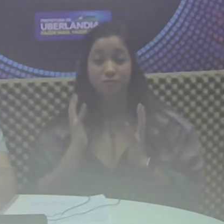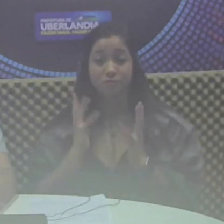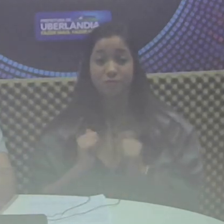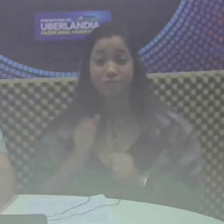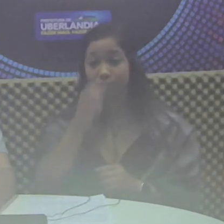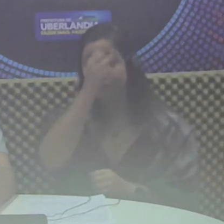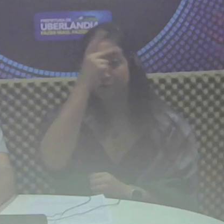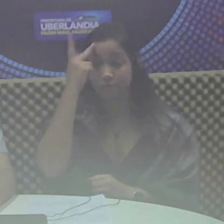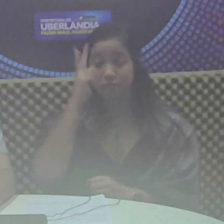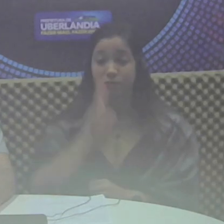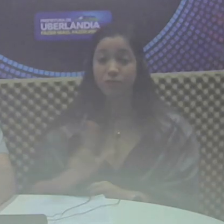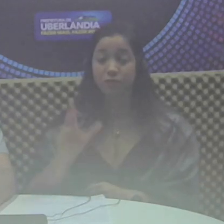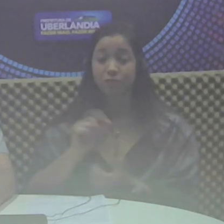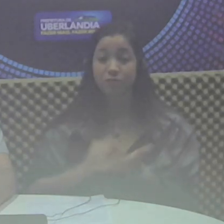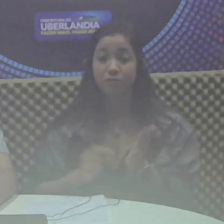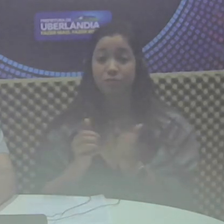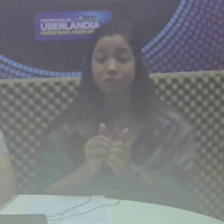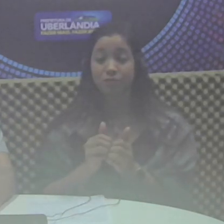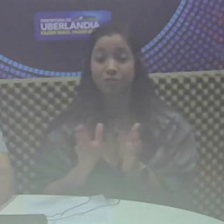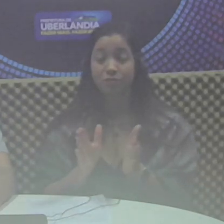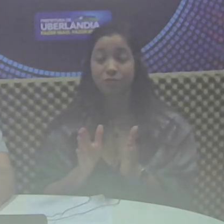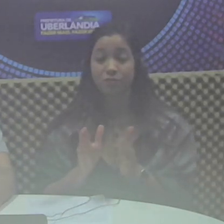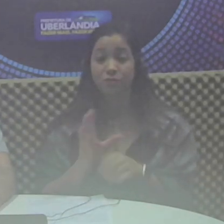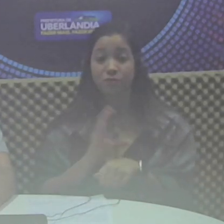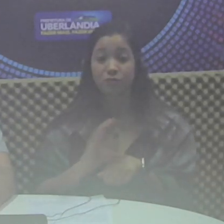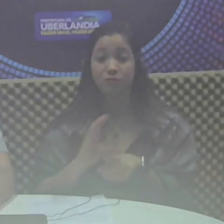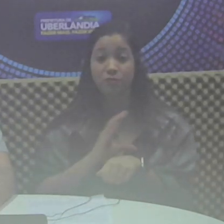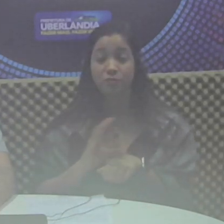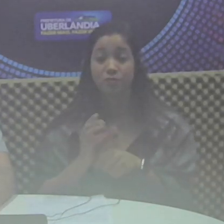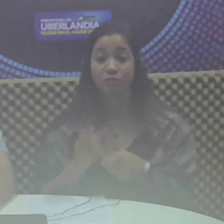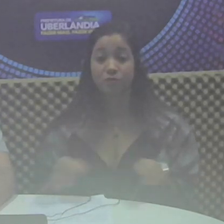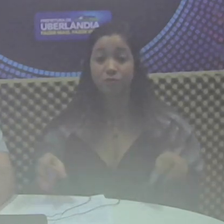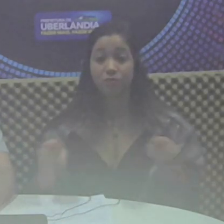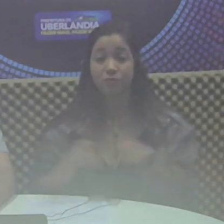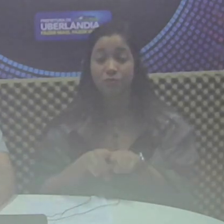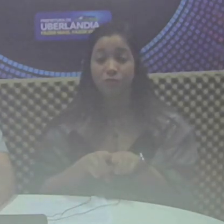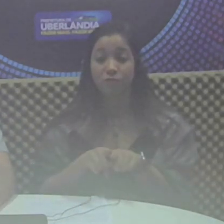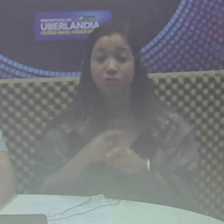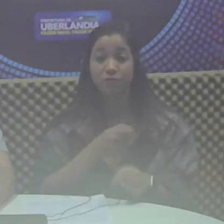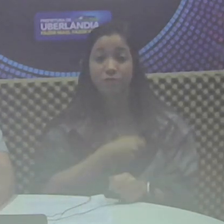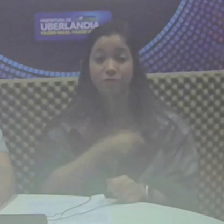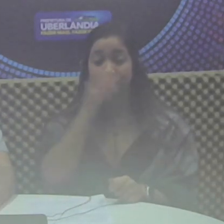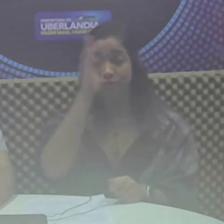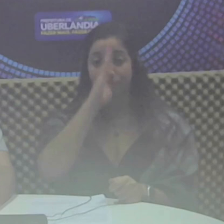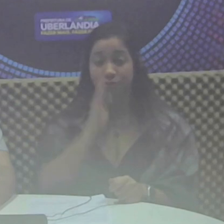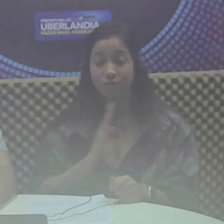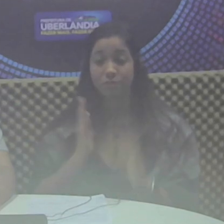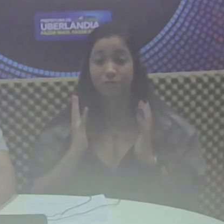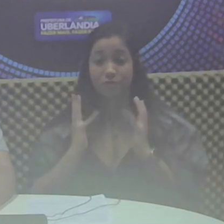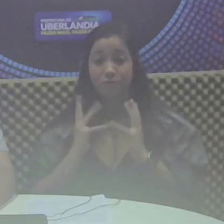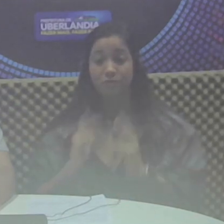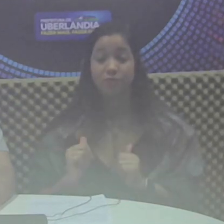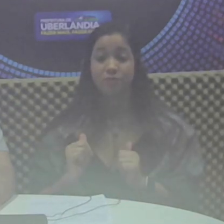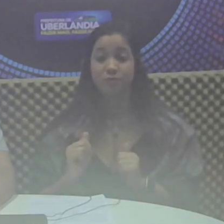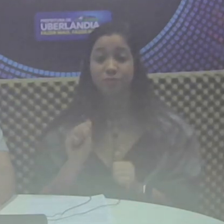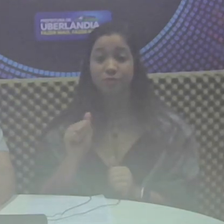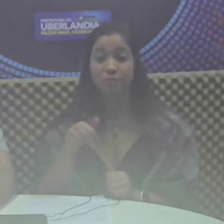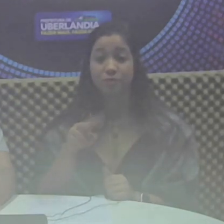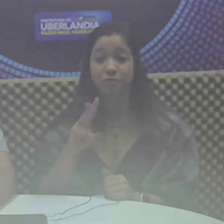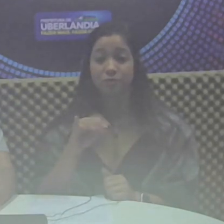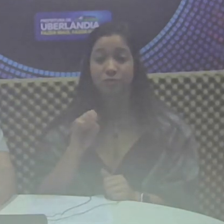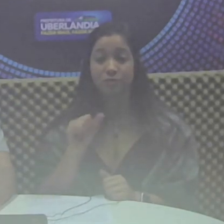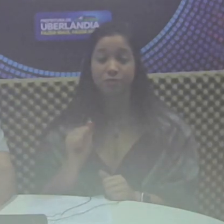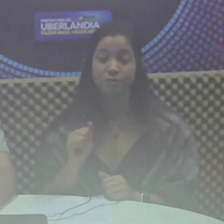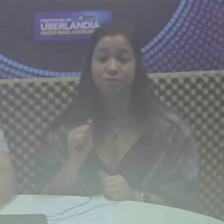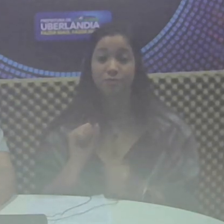Uberlândia está com inscrições abertas para a capacitação em parceria com a Agência Nacional de Vigilância Sanitária, a Anvisa, sobre